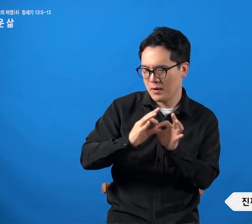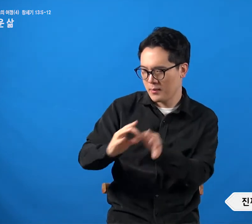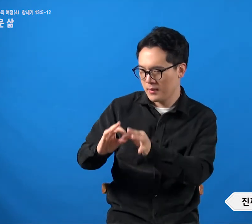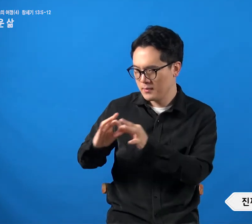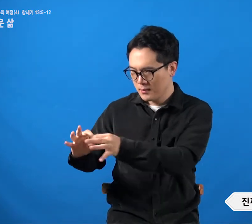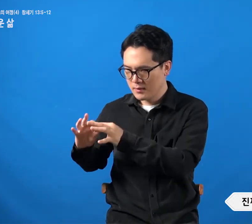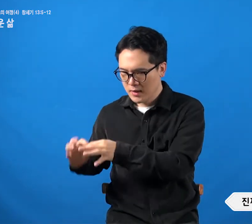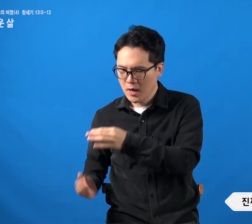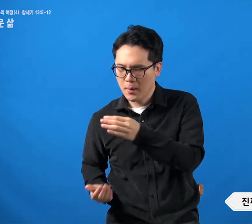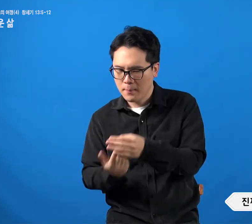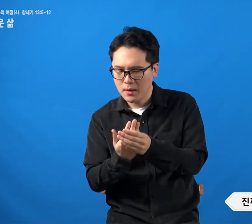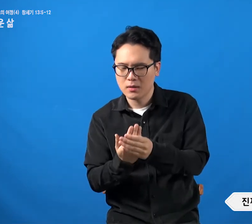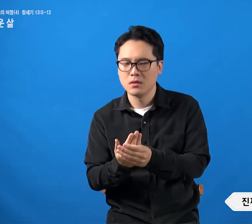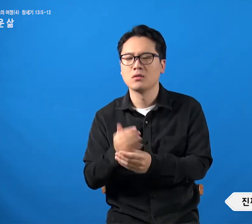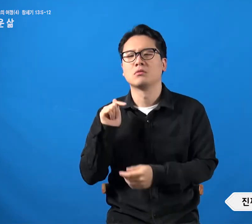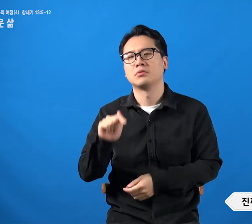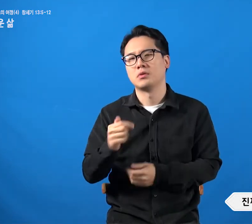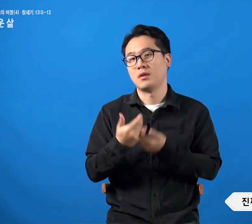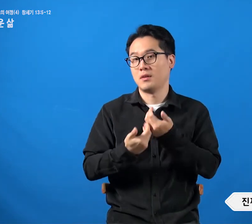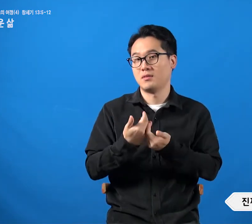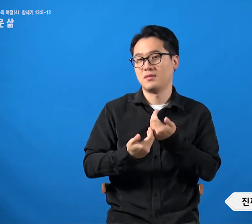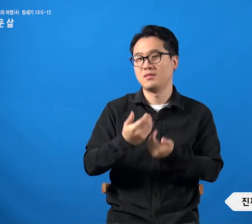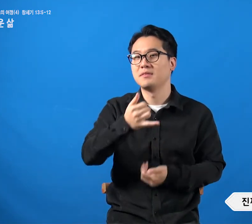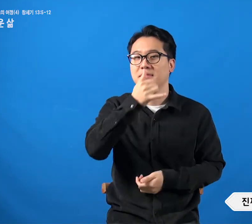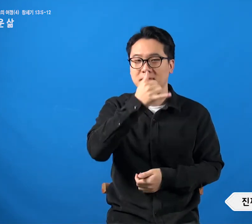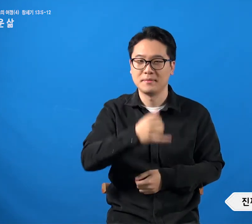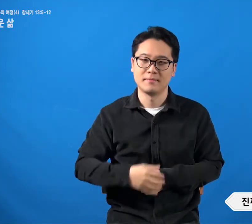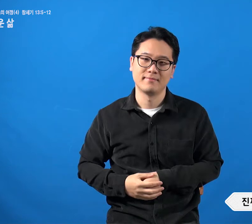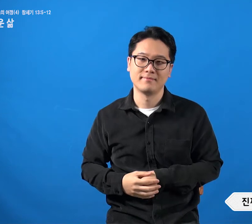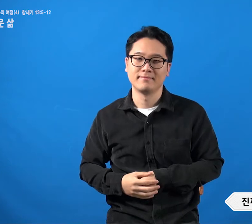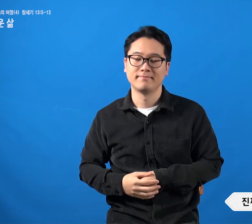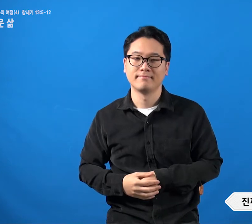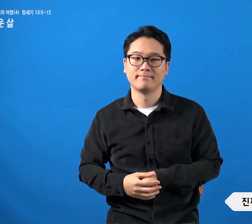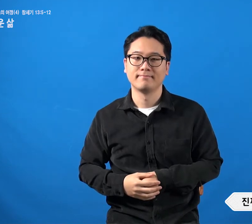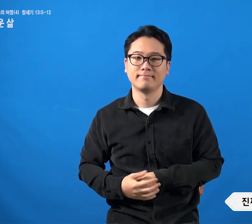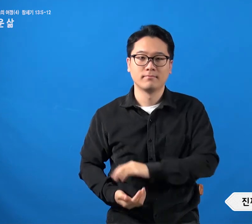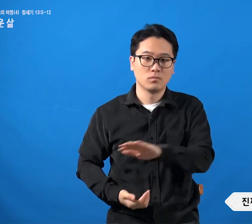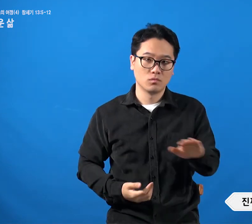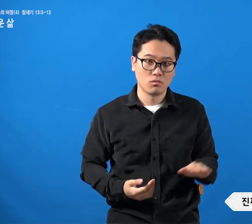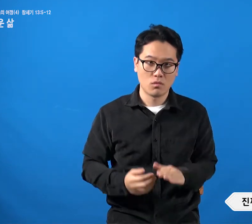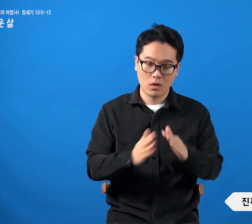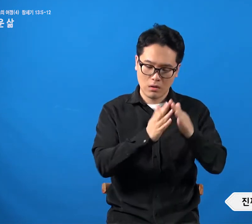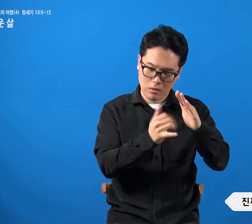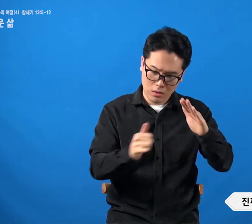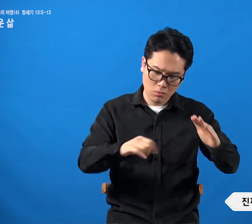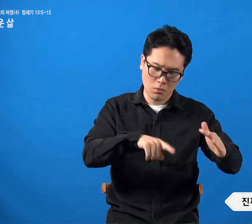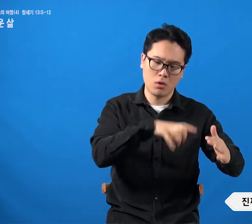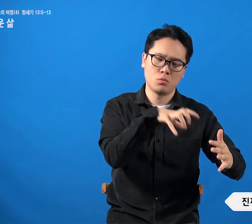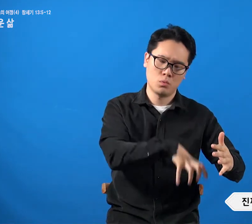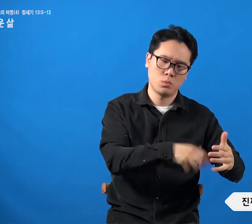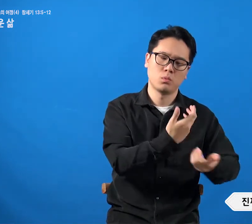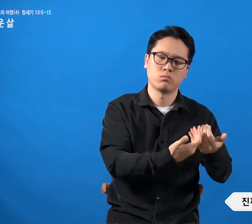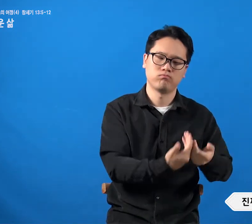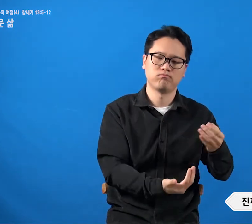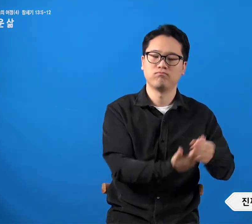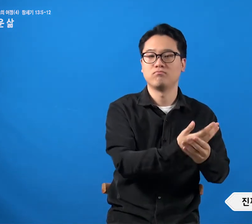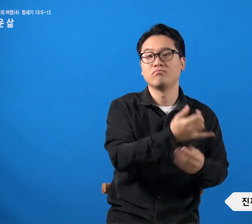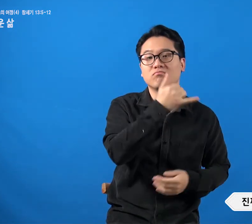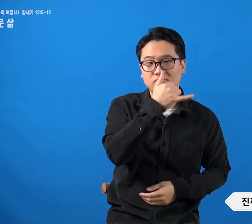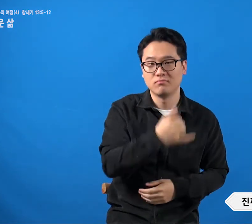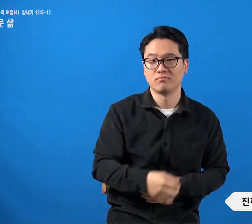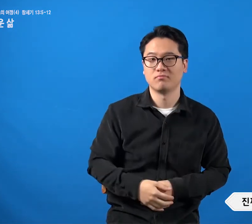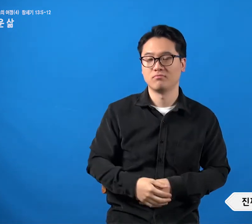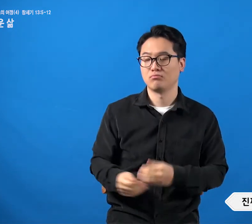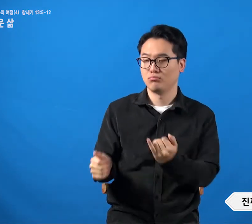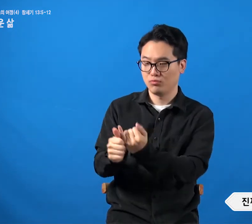분쟁의 어려움을 경험해 보기도 합니다. 우리 가정에서도 갈등이 있습니다. 부부